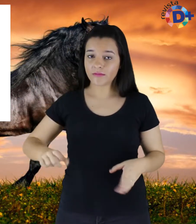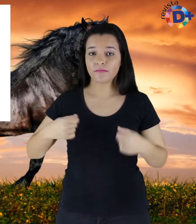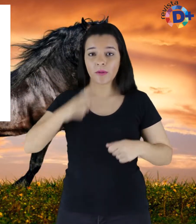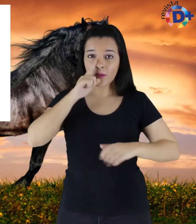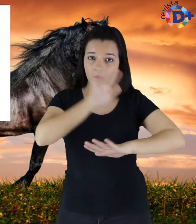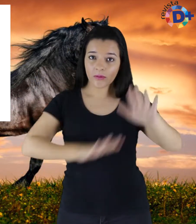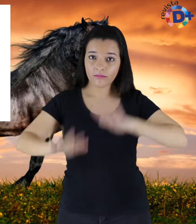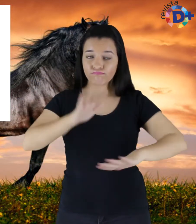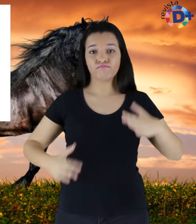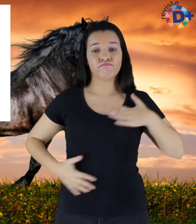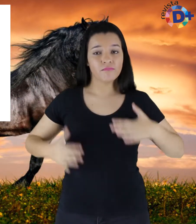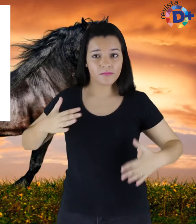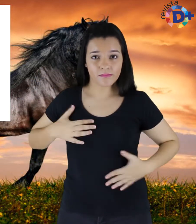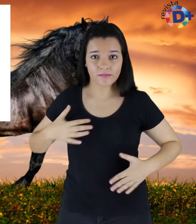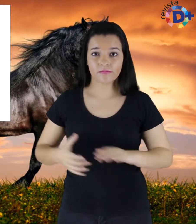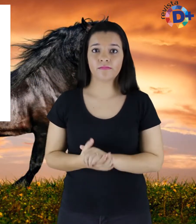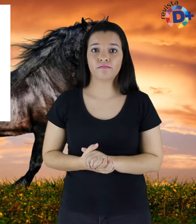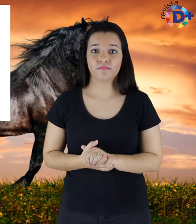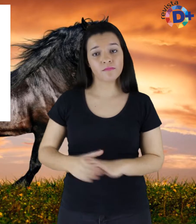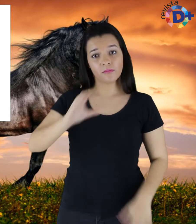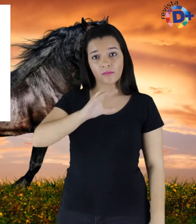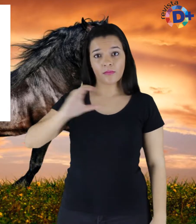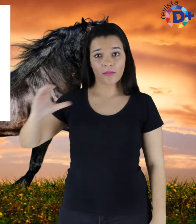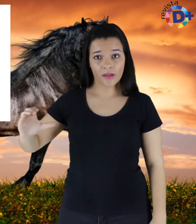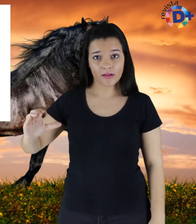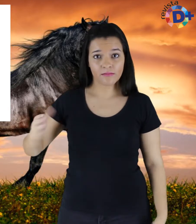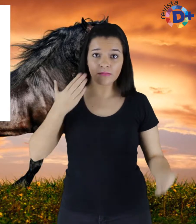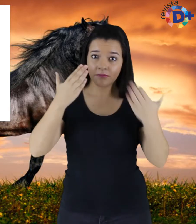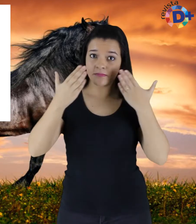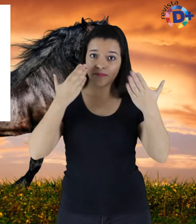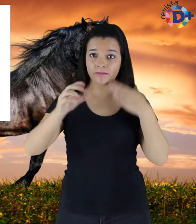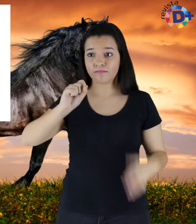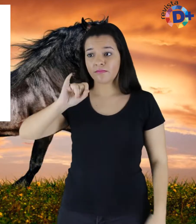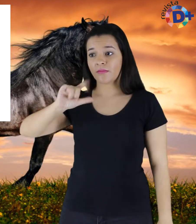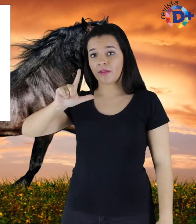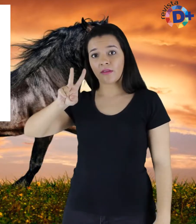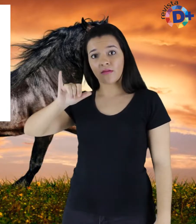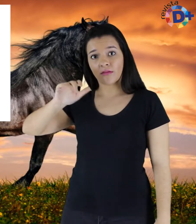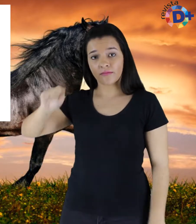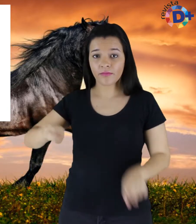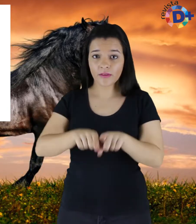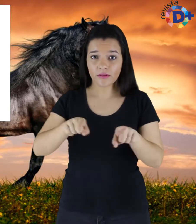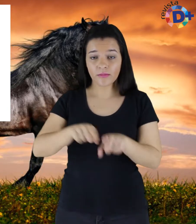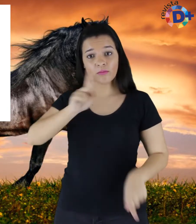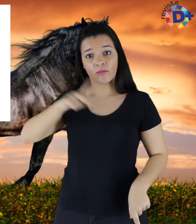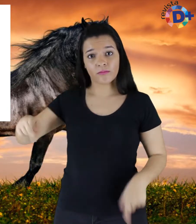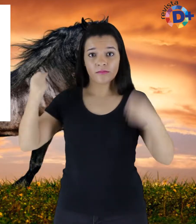sob a coordenação da psicóloga silvia e cef e do educador físico sandro fernandes